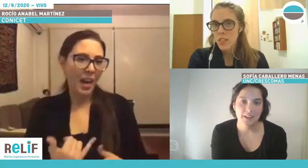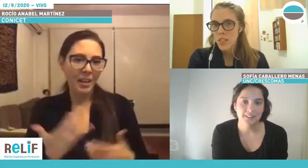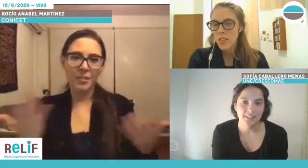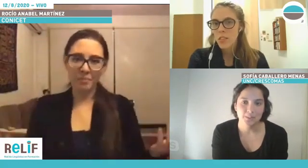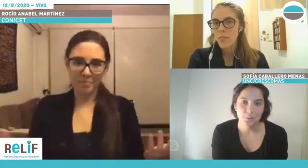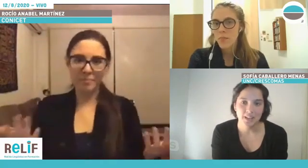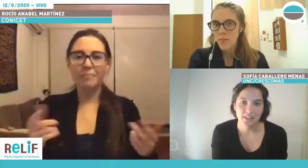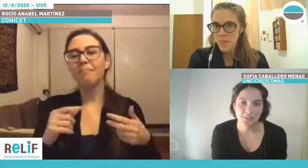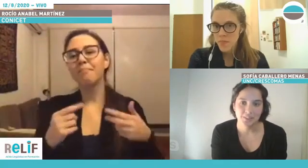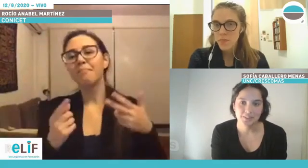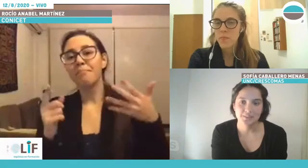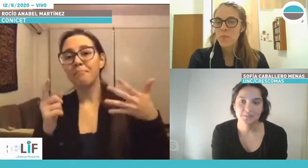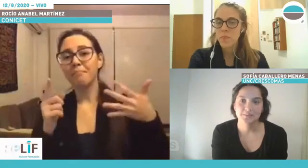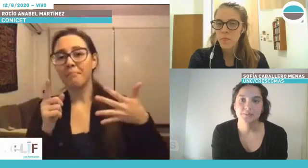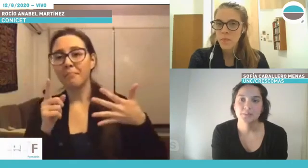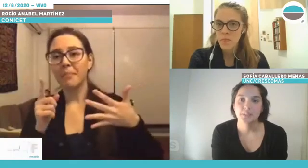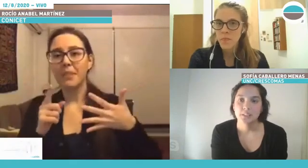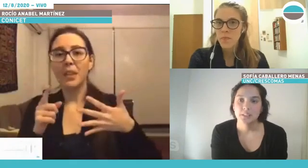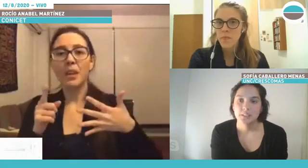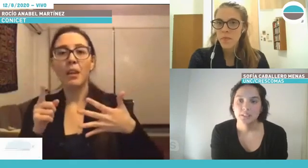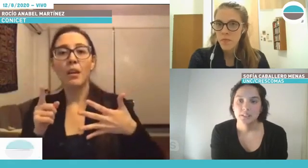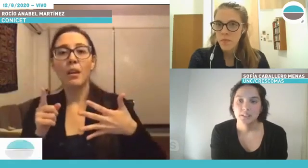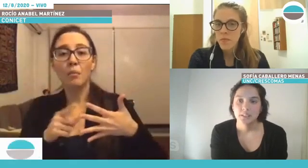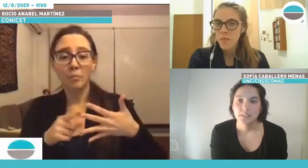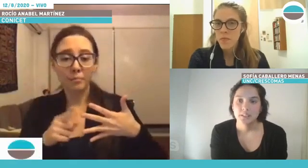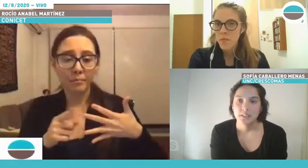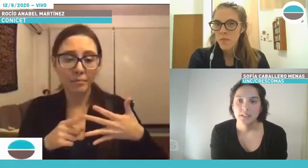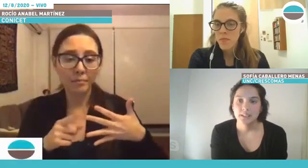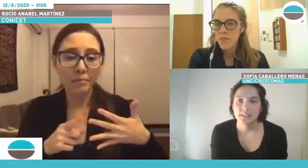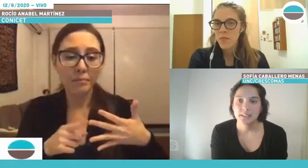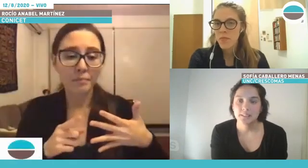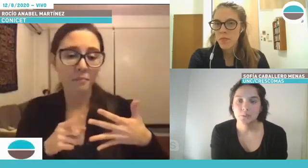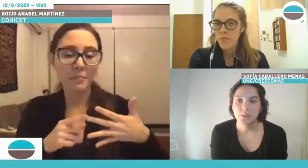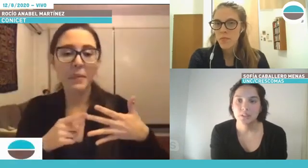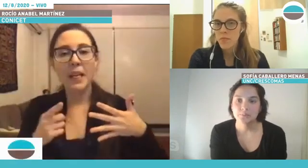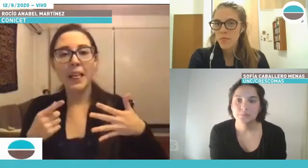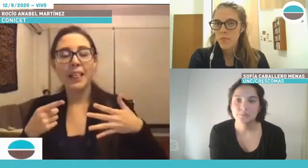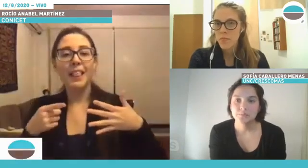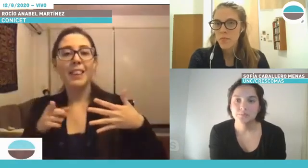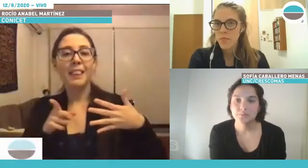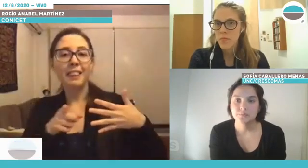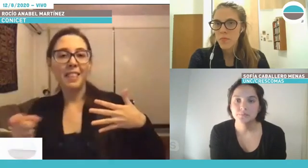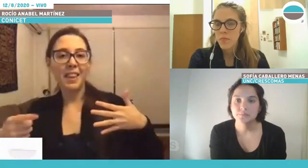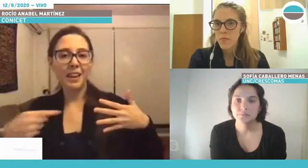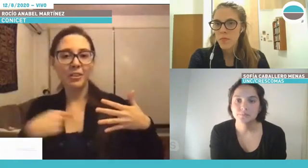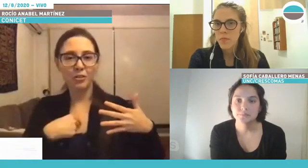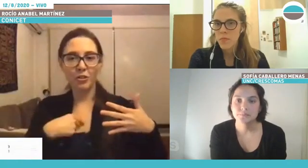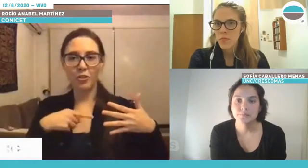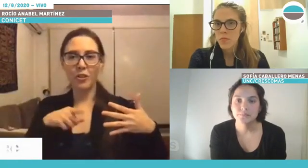Hay diferentes ubicaciones. Ujú. En tercer lugar,